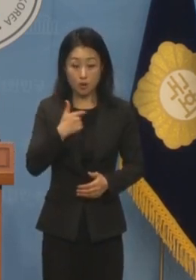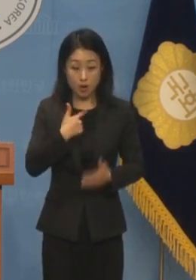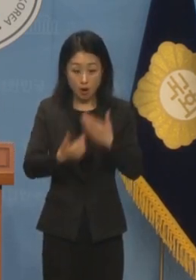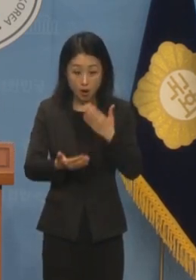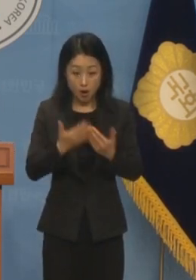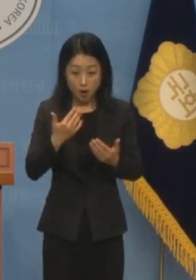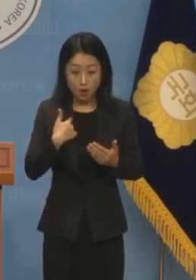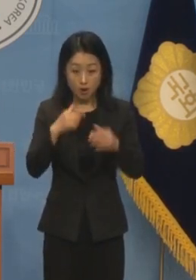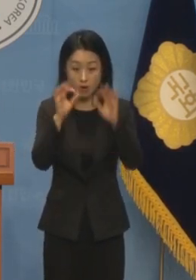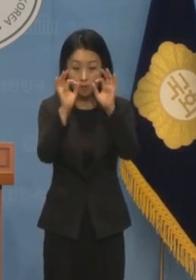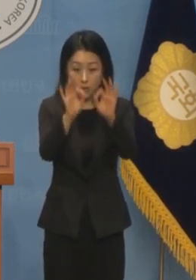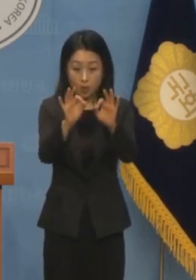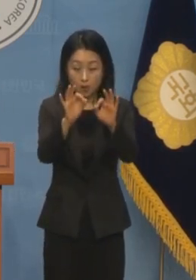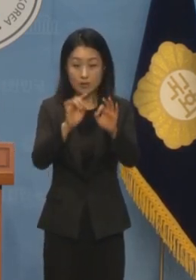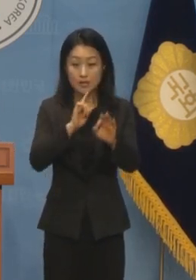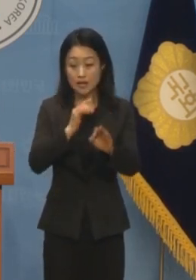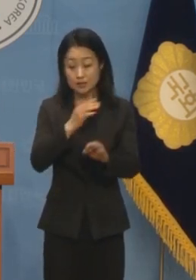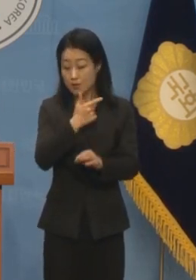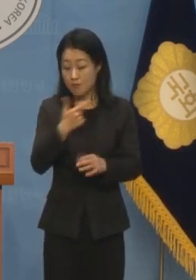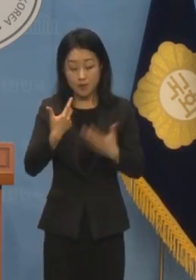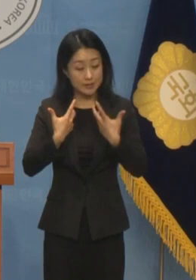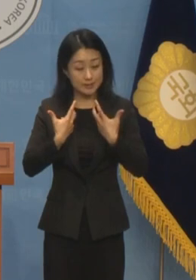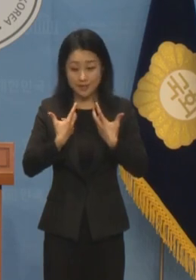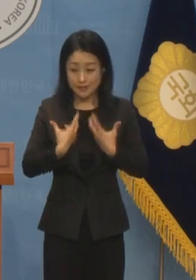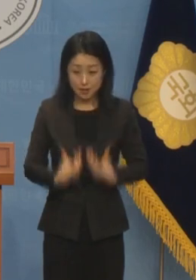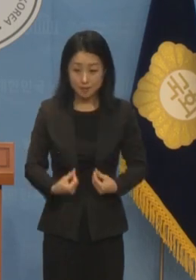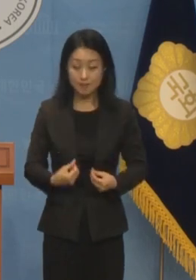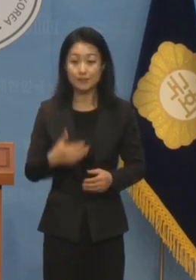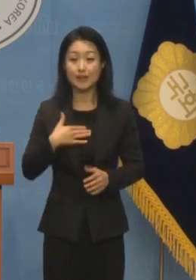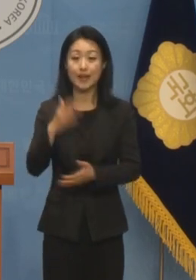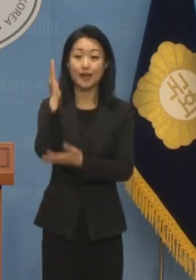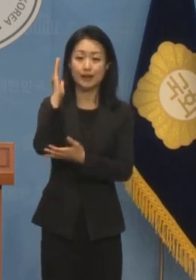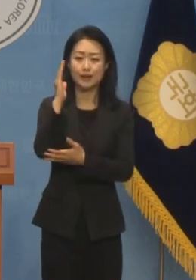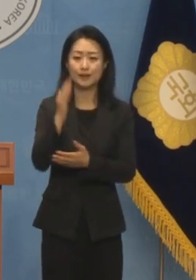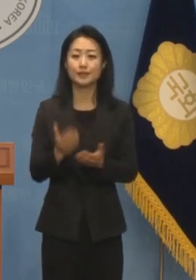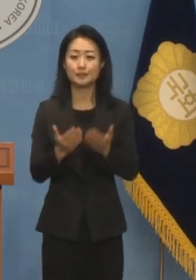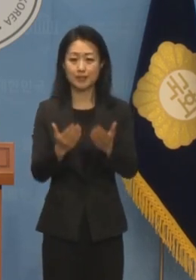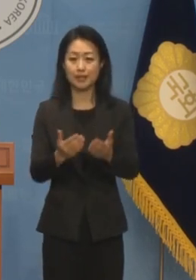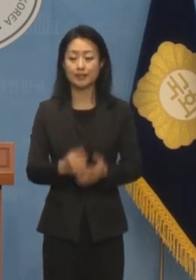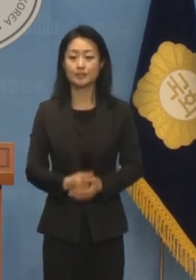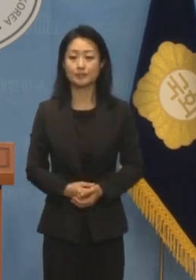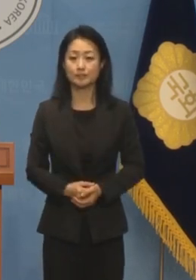사람으로서 참담한 마음에 이 자리에 섰습니다.